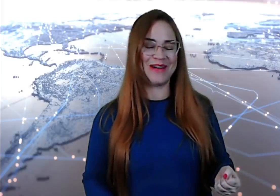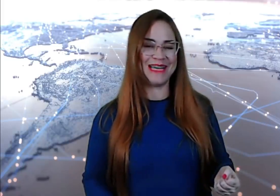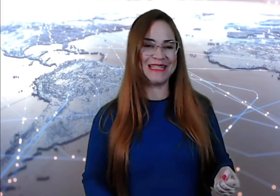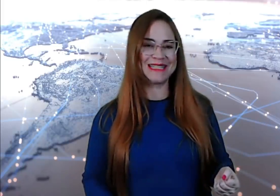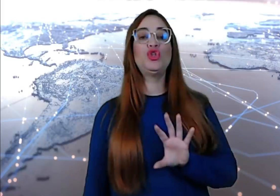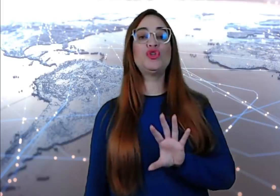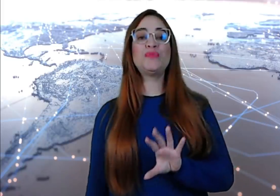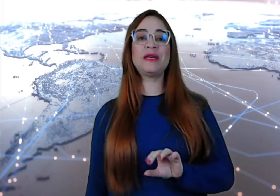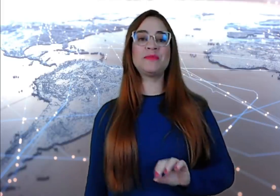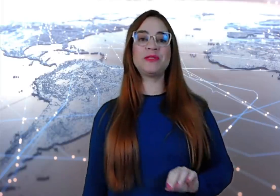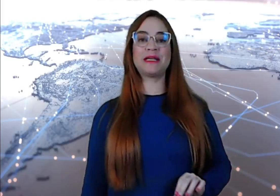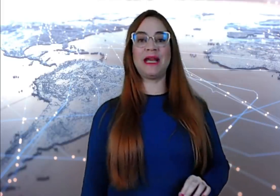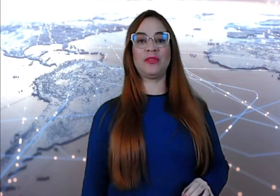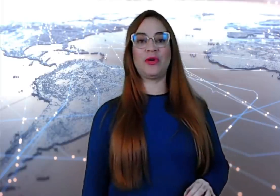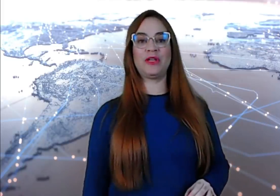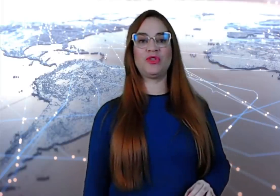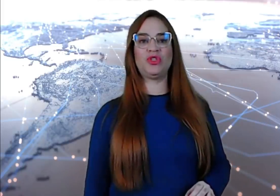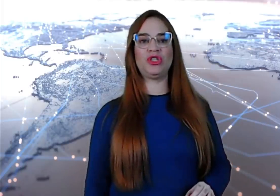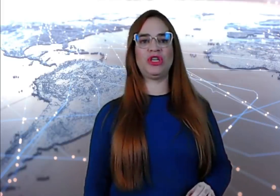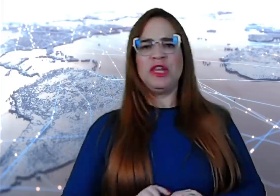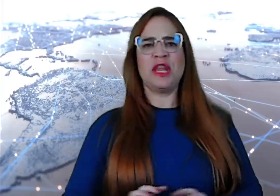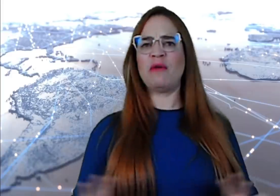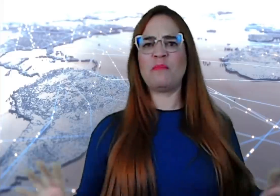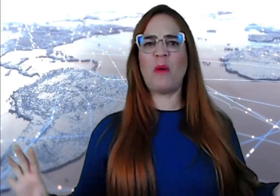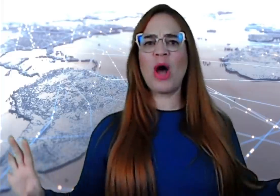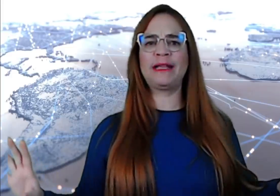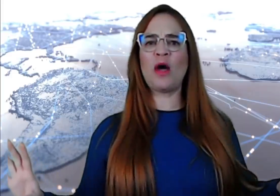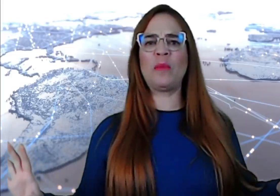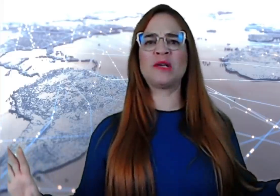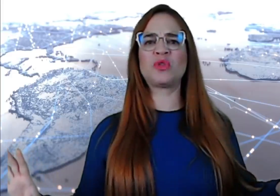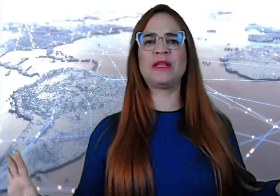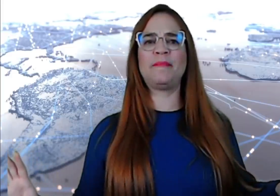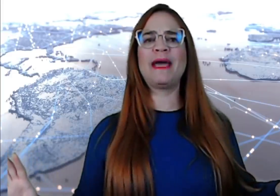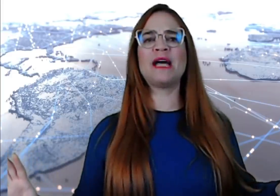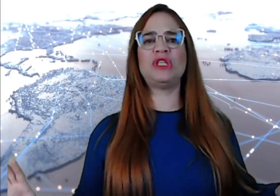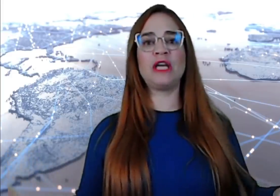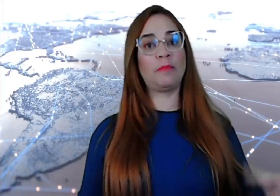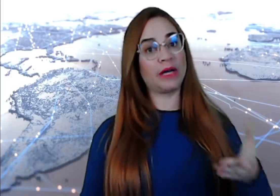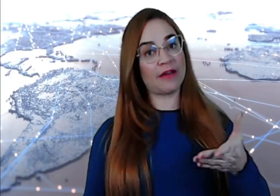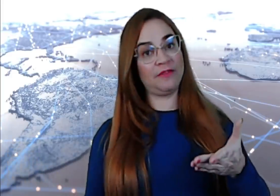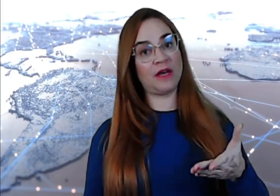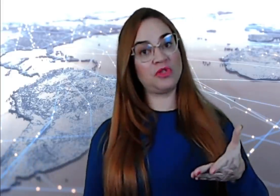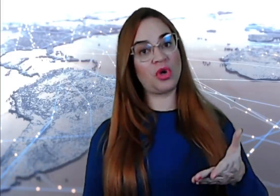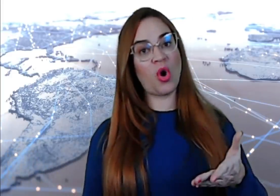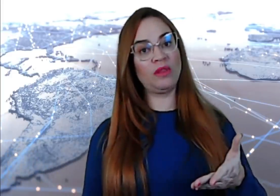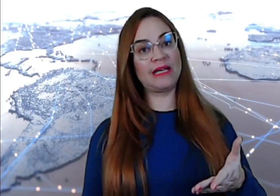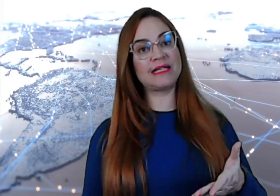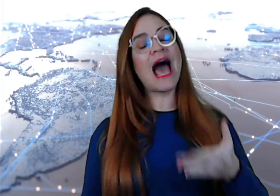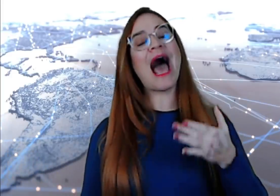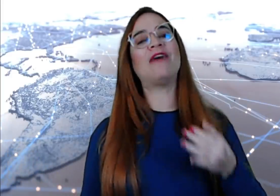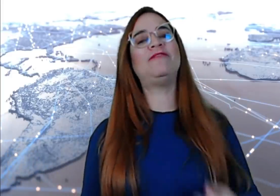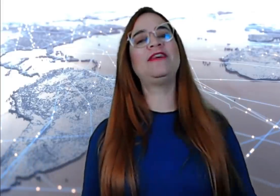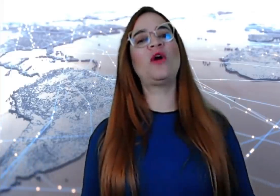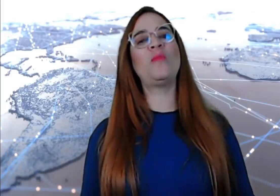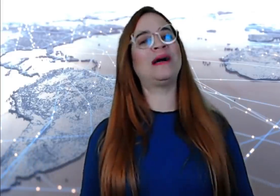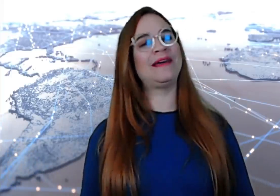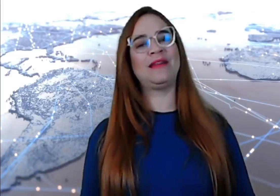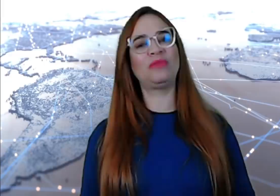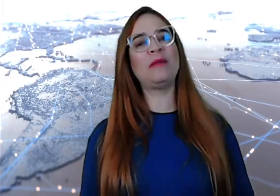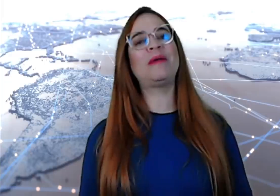mais? Dos mesmos criadores de não importa o preço da picadinha, porque afinal de contas, a vida humana não tem